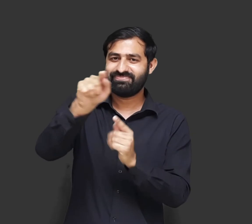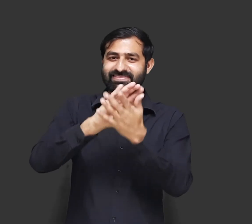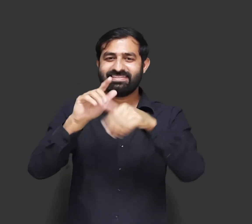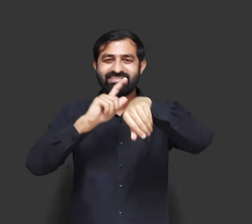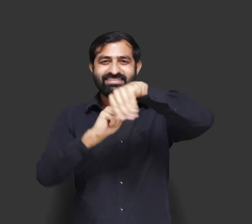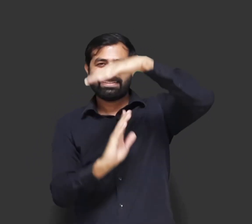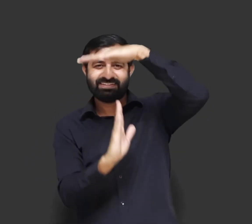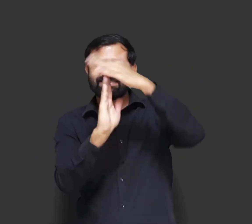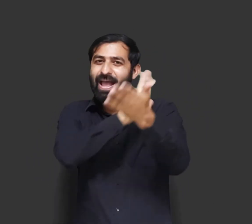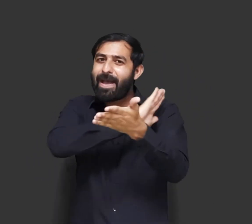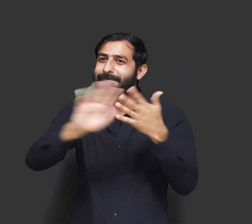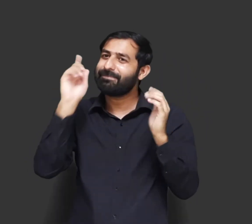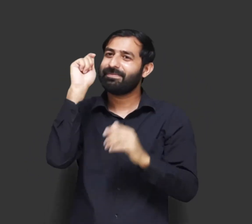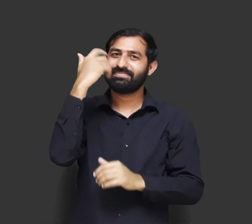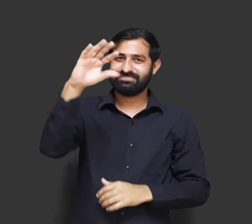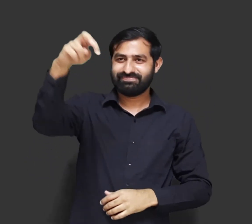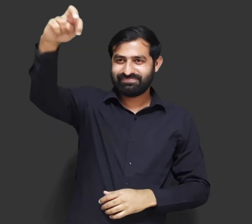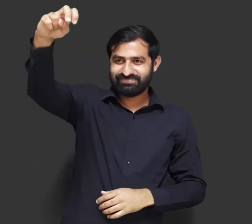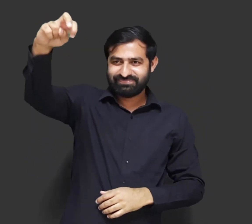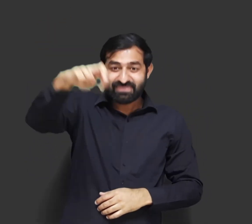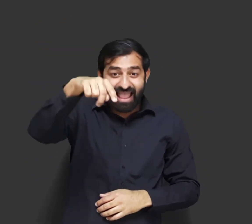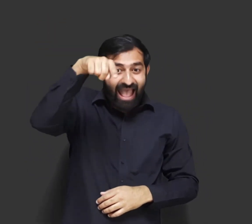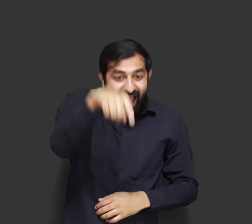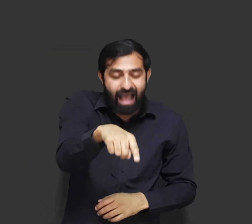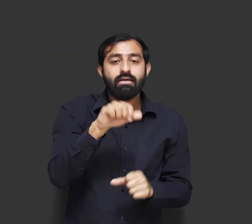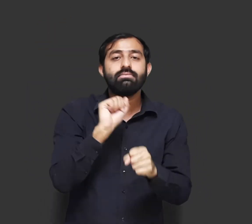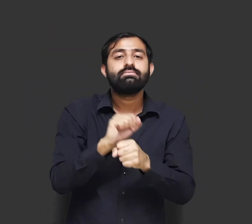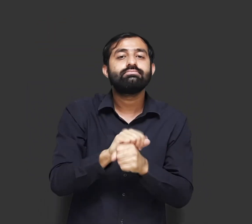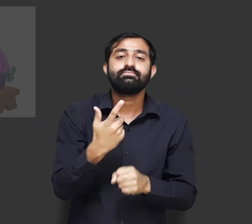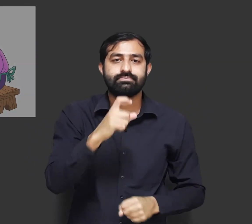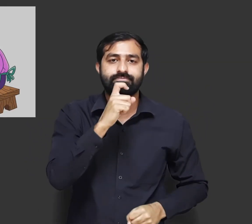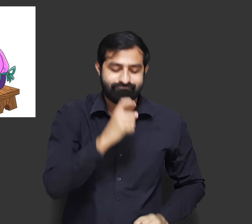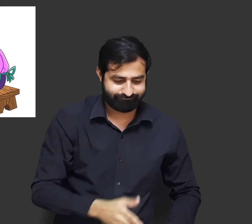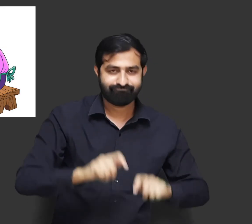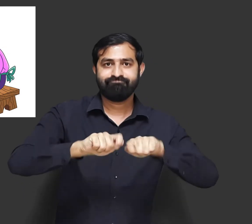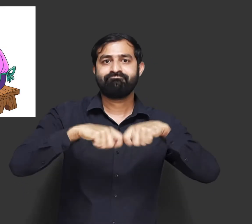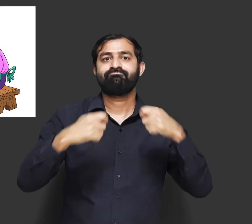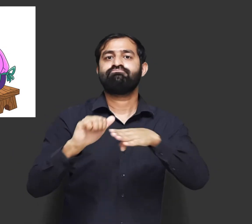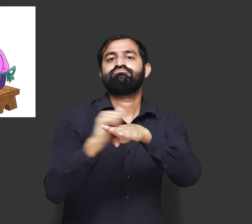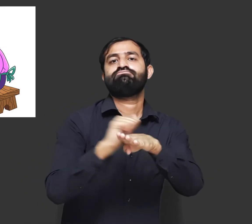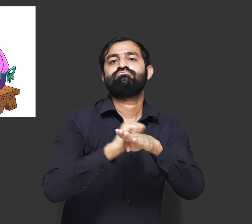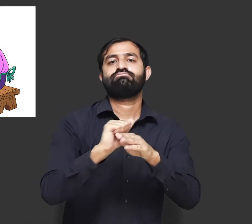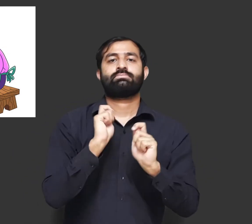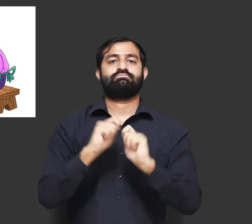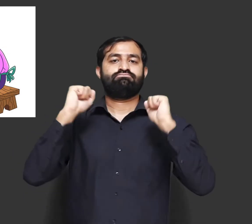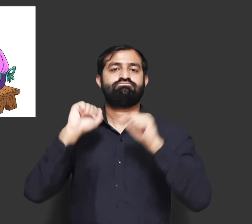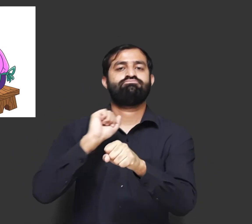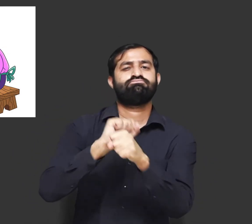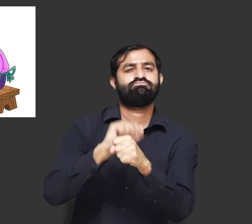उसने अपनी स्कूल की छुट्टी होने के बाद घर लाटती समय एक जगह पर रुख कर जूते पॉलिश करने का काम शुरू